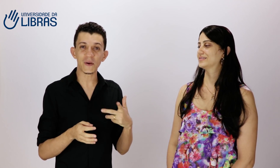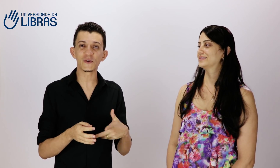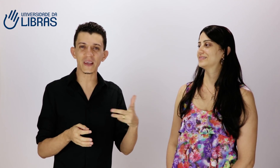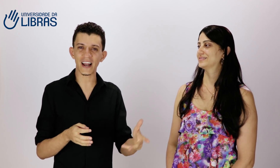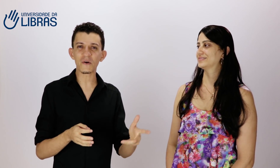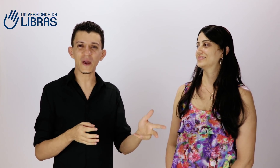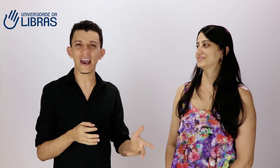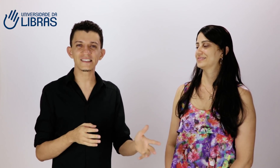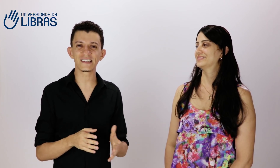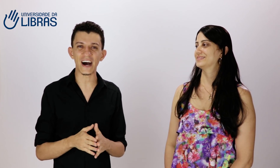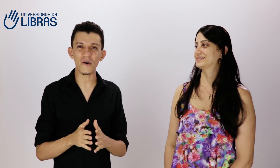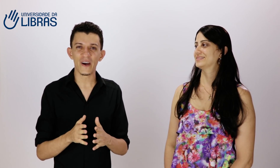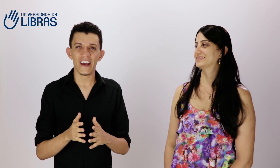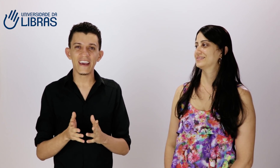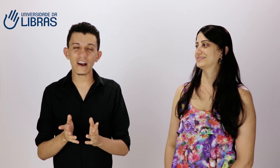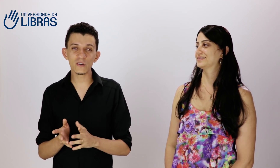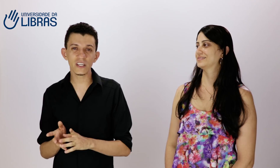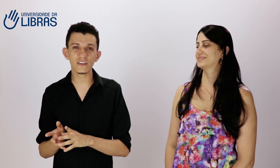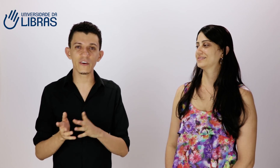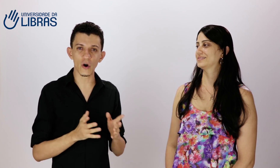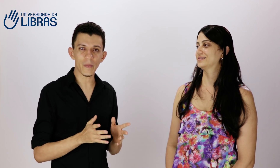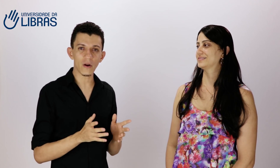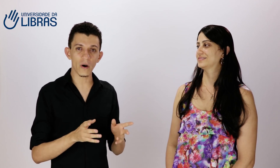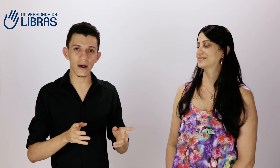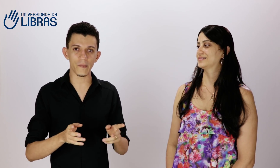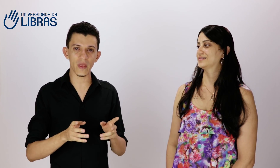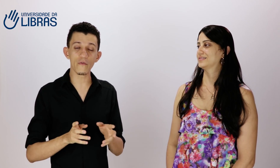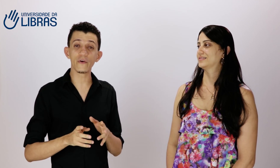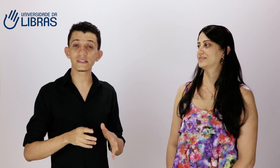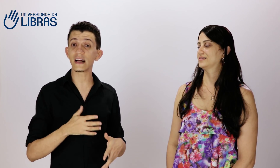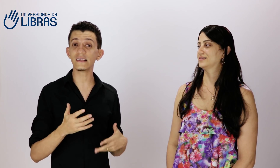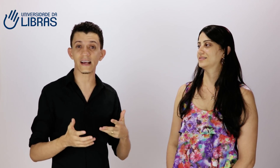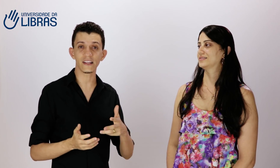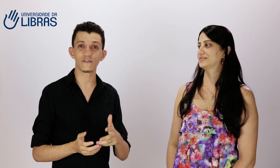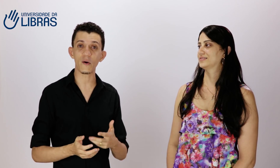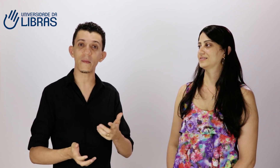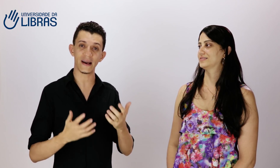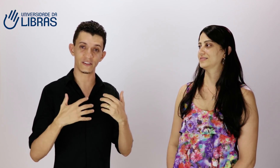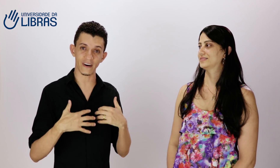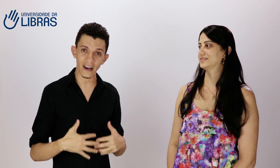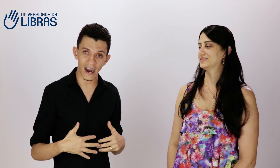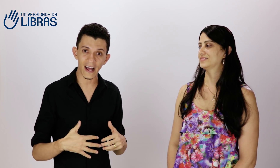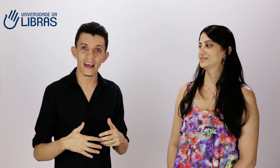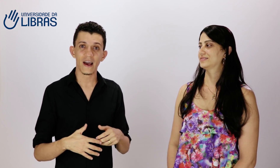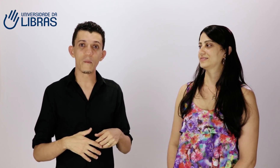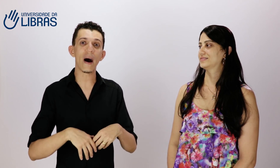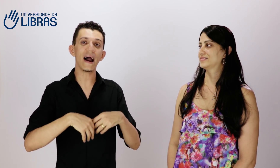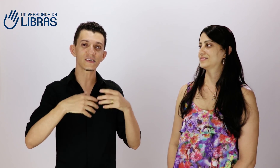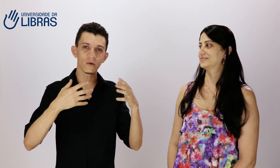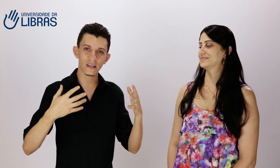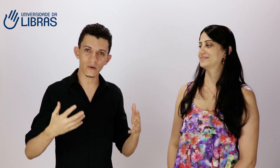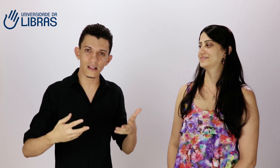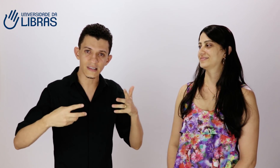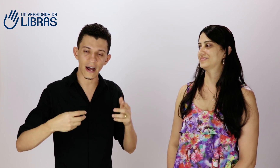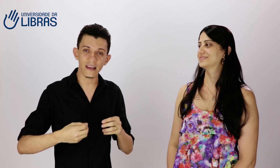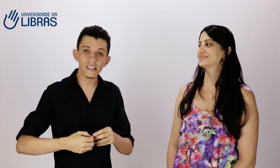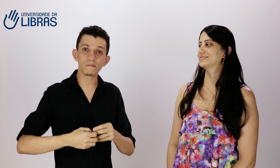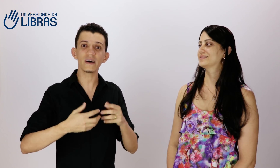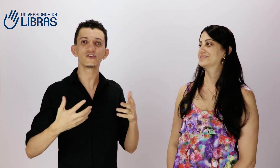pessoa que ela conhece e tal. E aí quando a gente virou para a Luana, eu fui sinalizar de forma mais devagar, mais contextualizada,